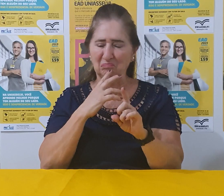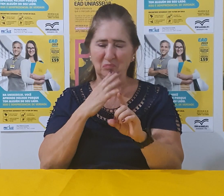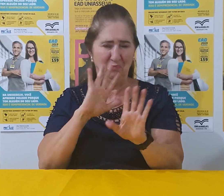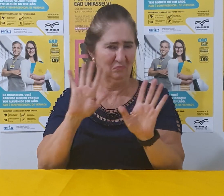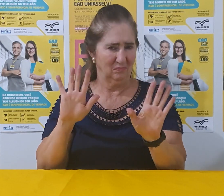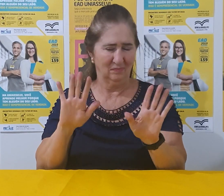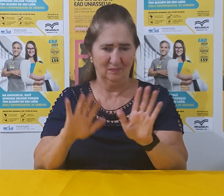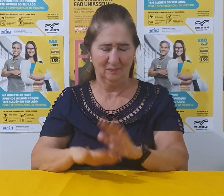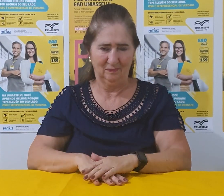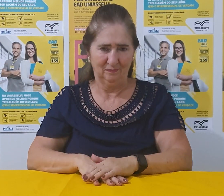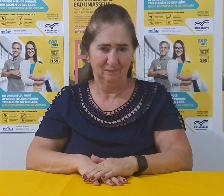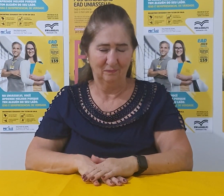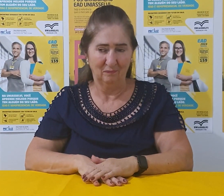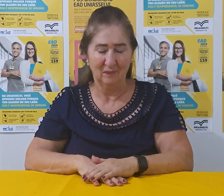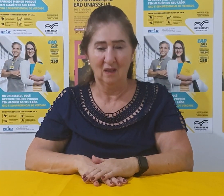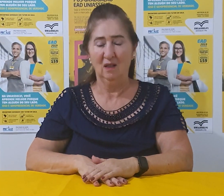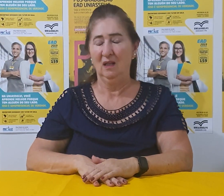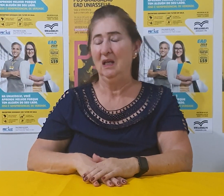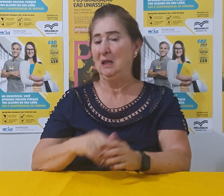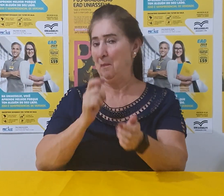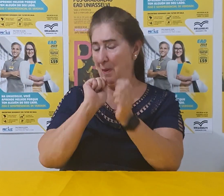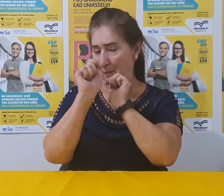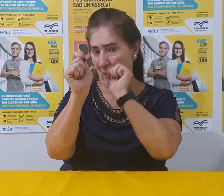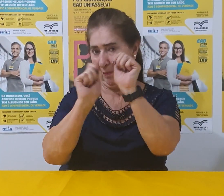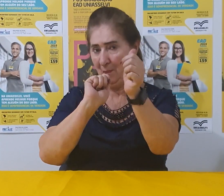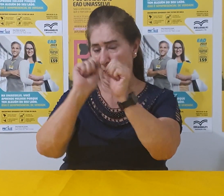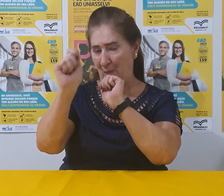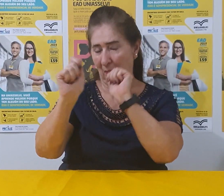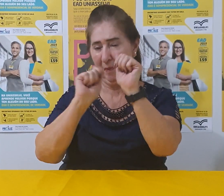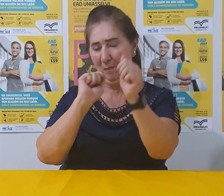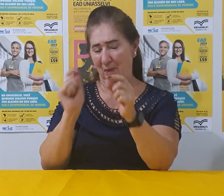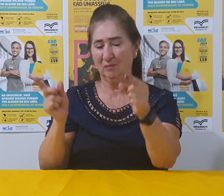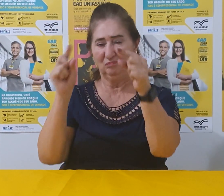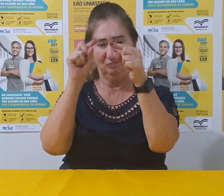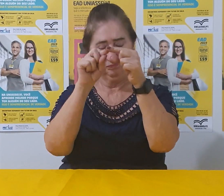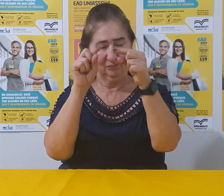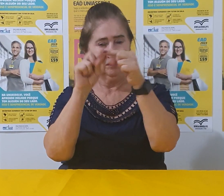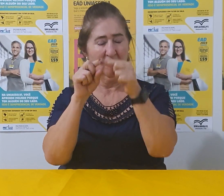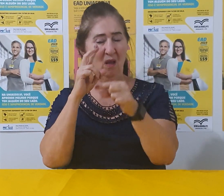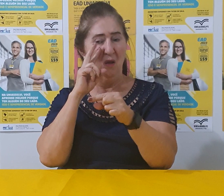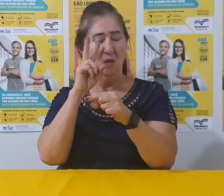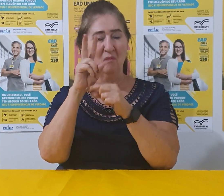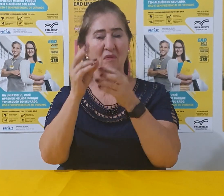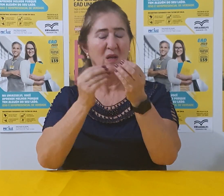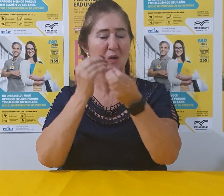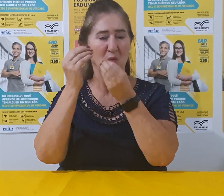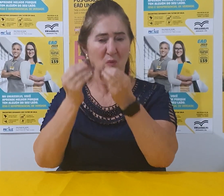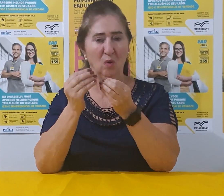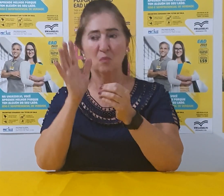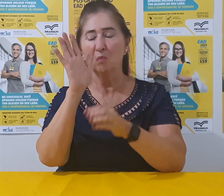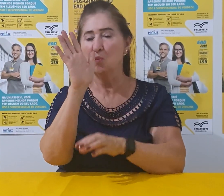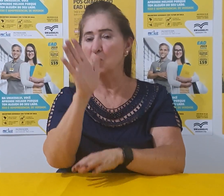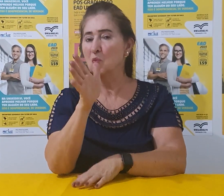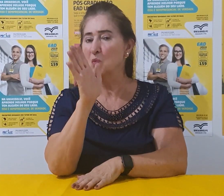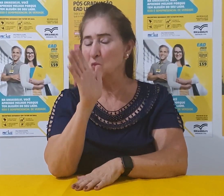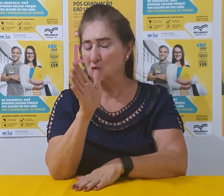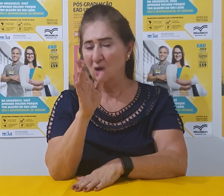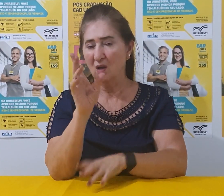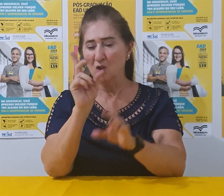De acordo com as entrevistas, constata-se que a prática docente, assim como a dinâmica escolar,